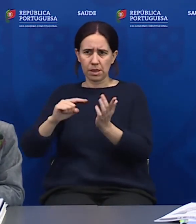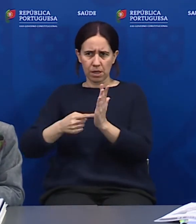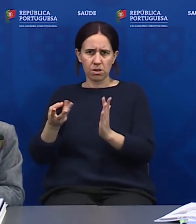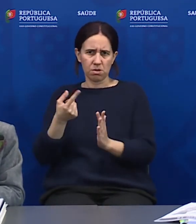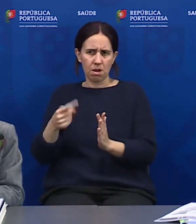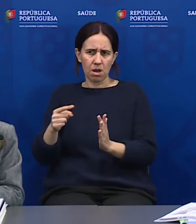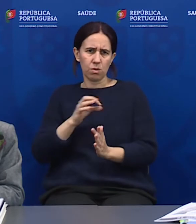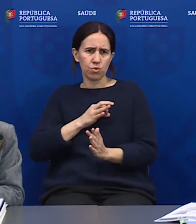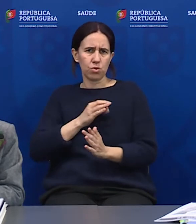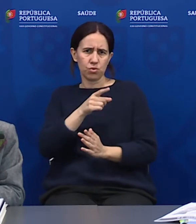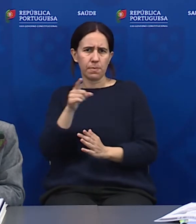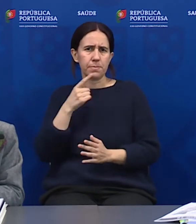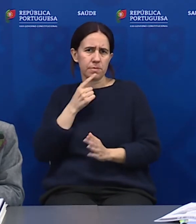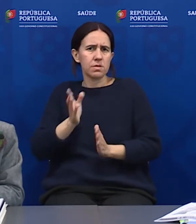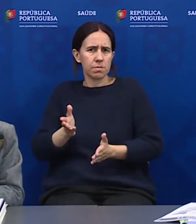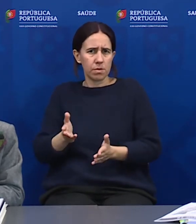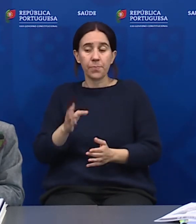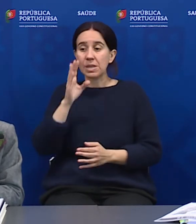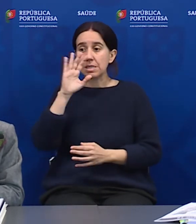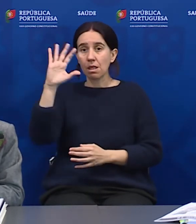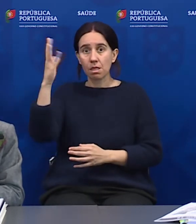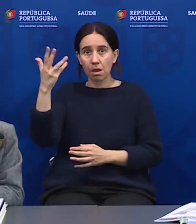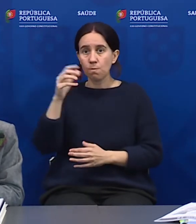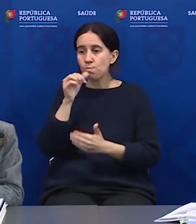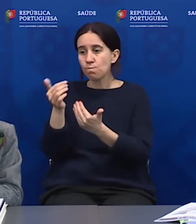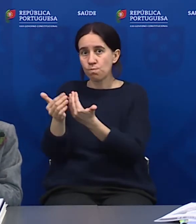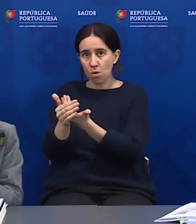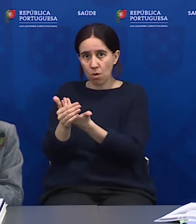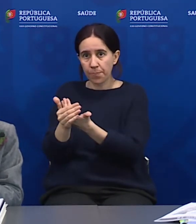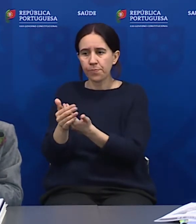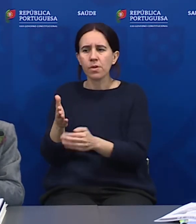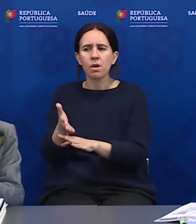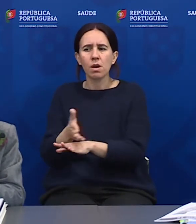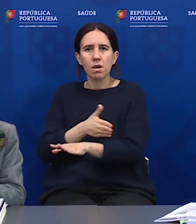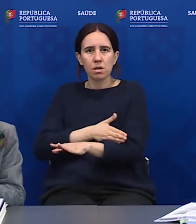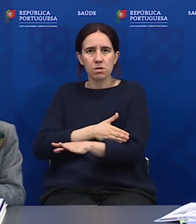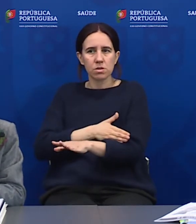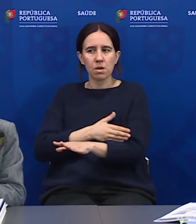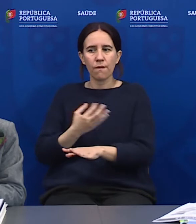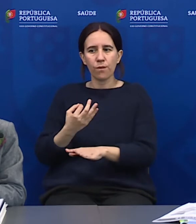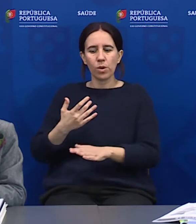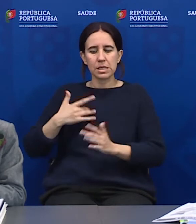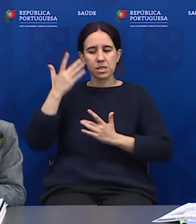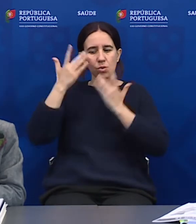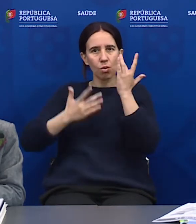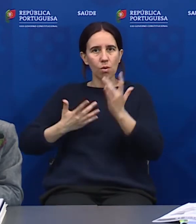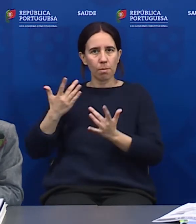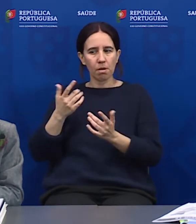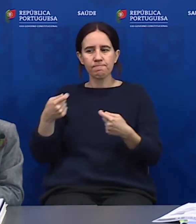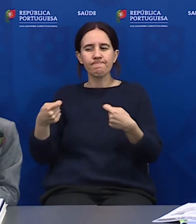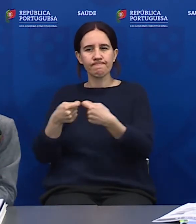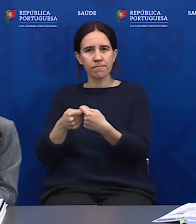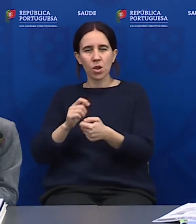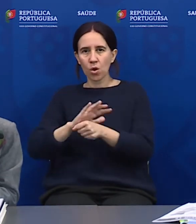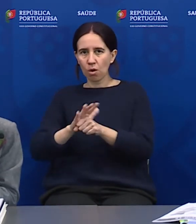isso, como os senhores já perceberam, é que se ocorrer uma morte que antes tiver sintomatologia compatível